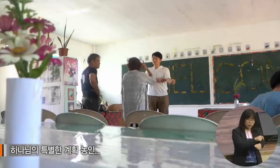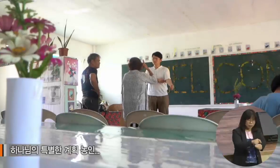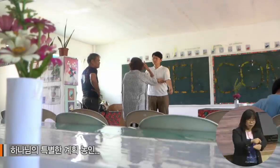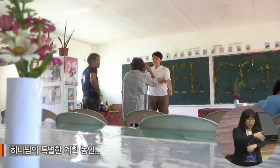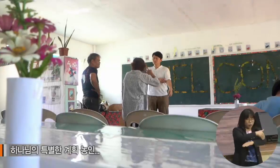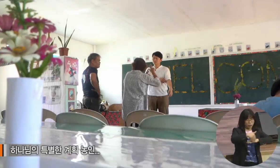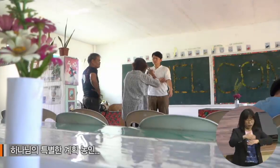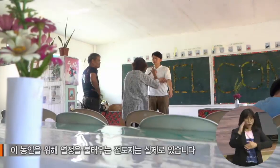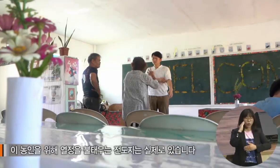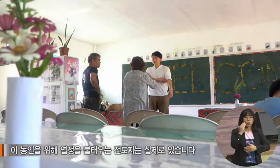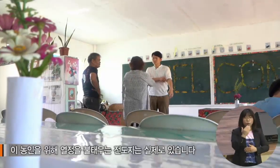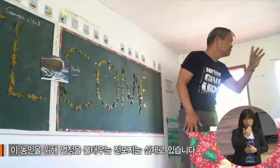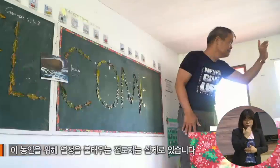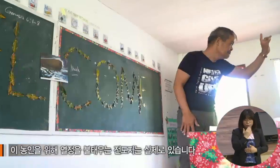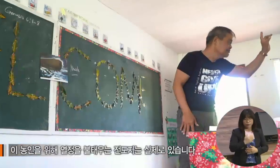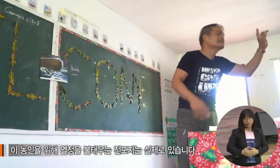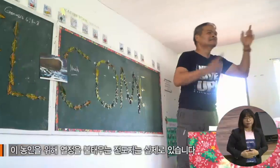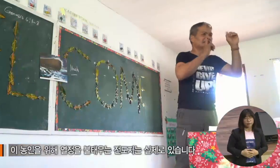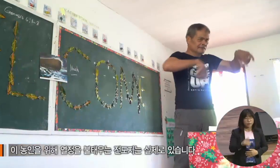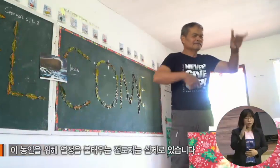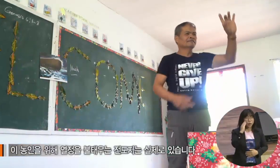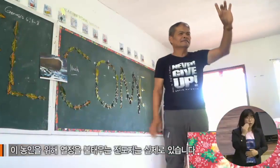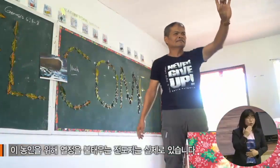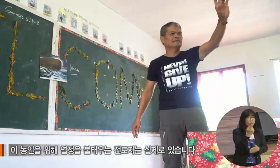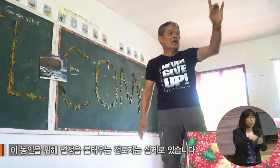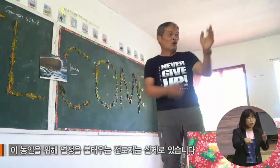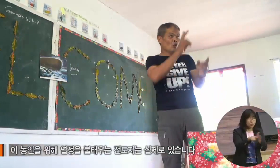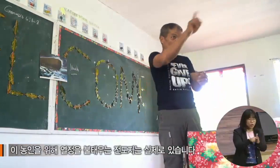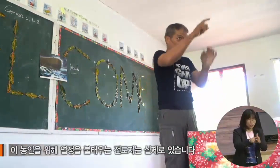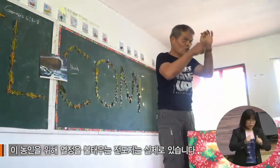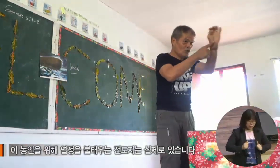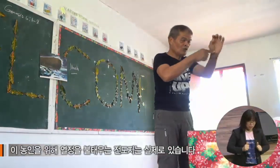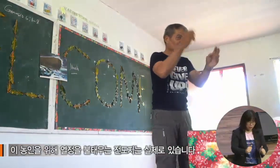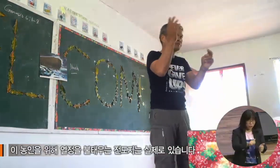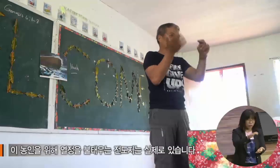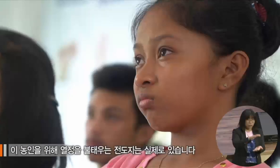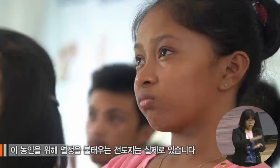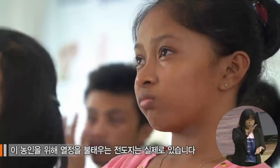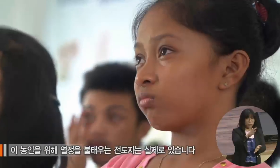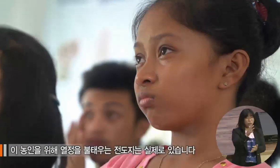농인. 이 농인을 위해 열정을 불태우는 전도자는 실제로 있습니다.